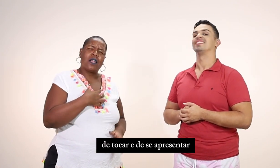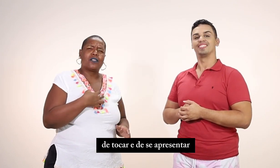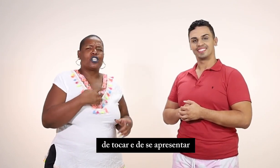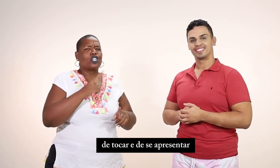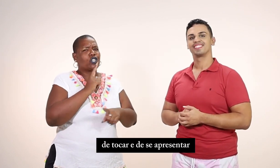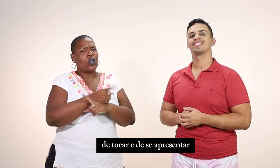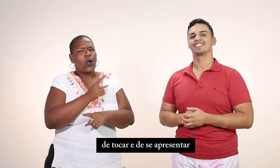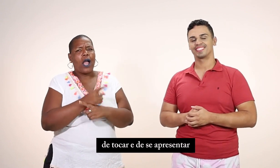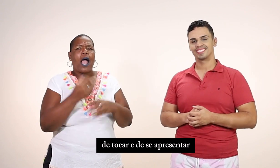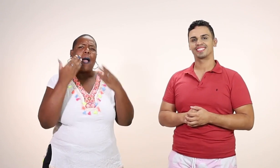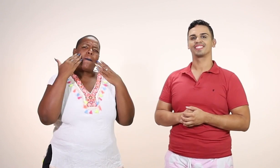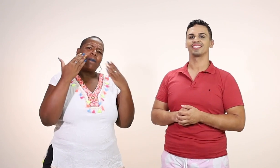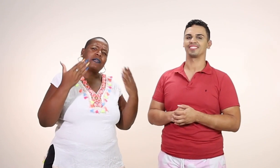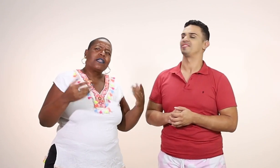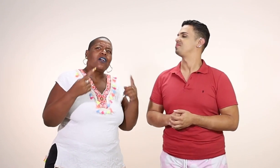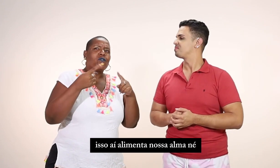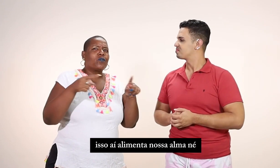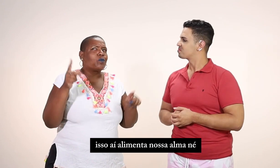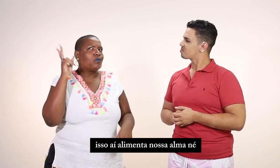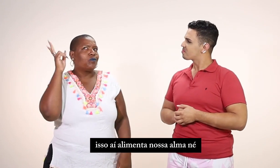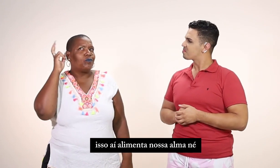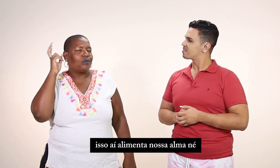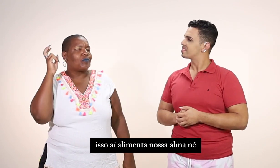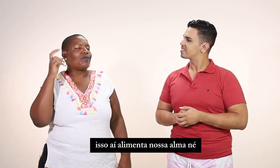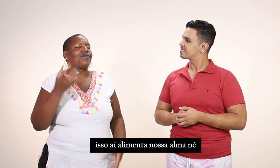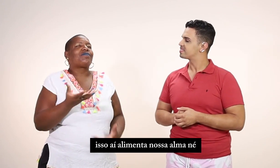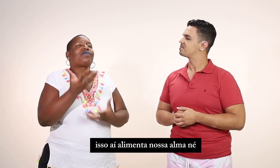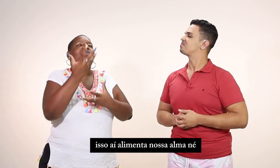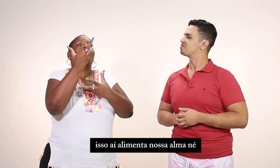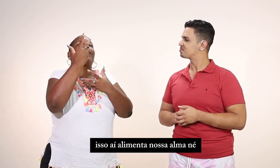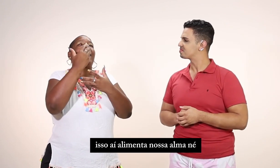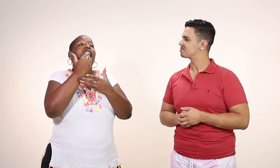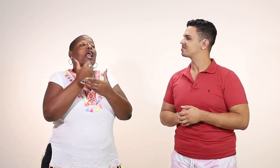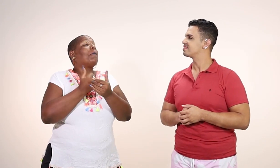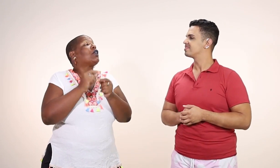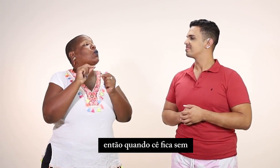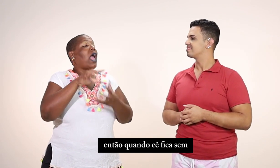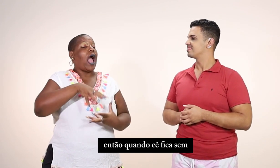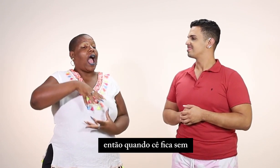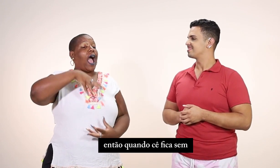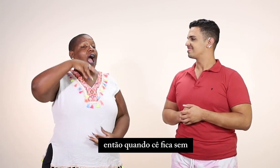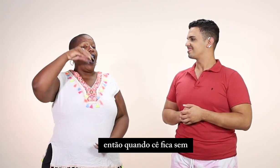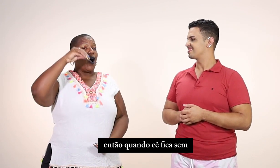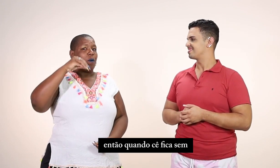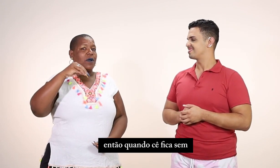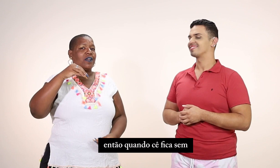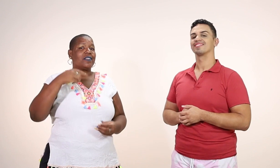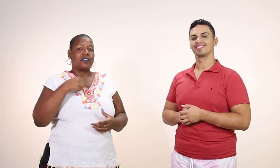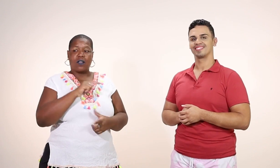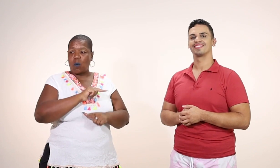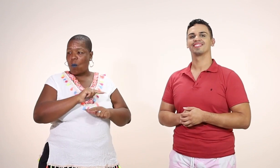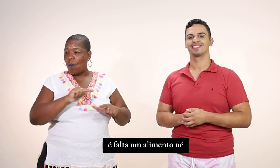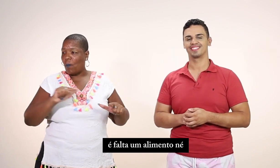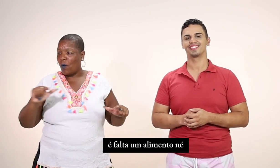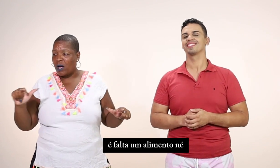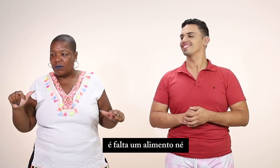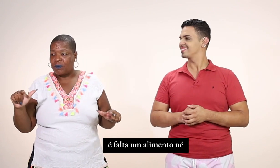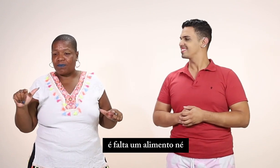de se apresentar. Isso aí alimenta a nossa alma, né? Então, quando você fica sem, falta